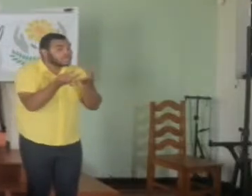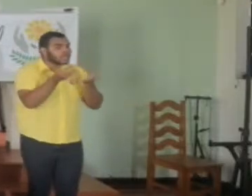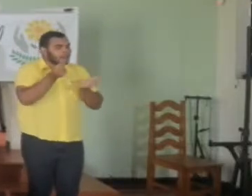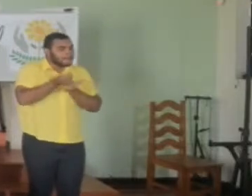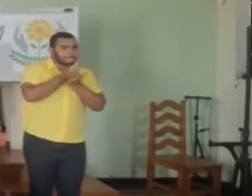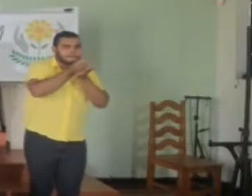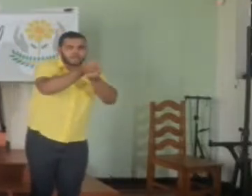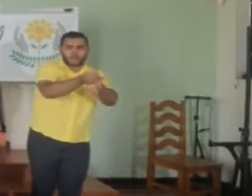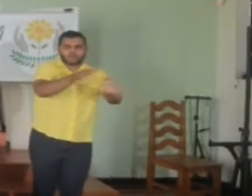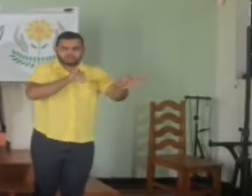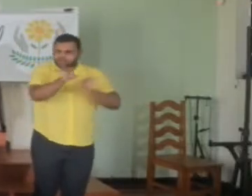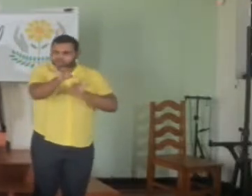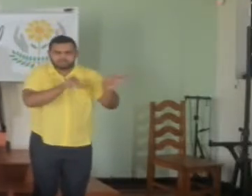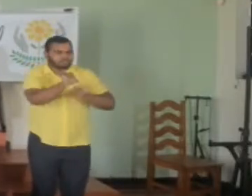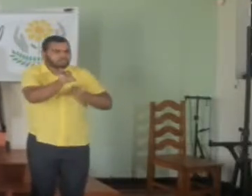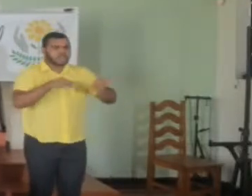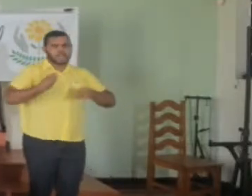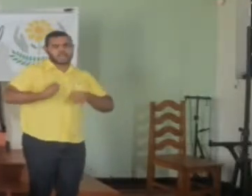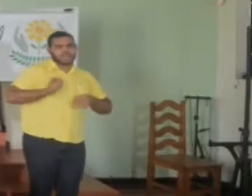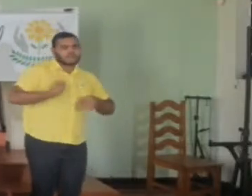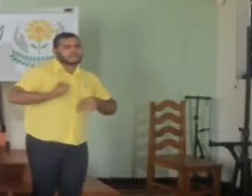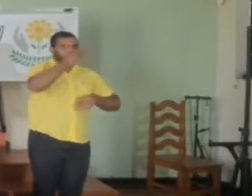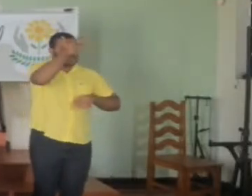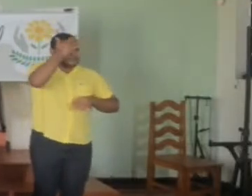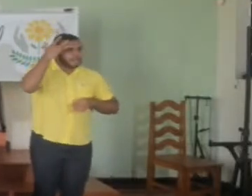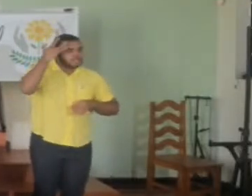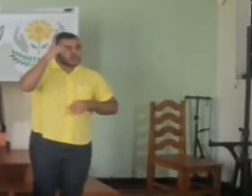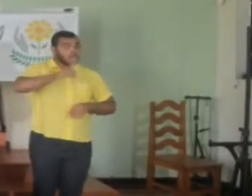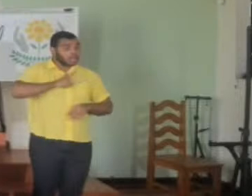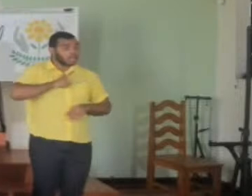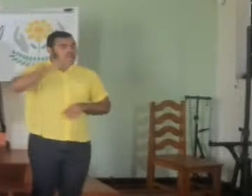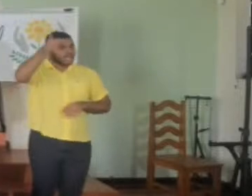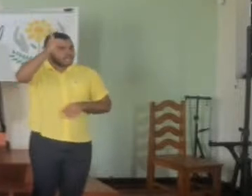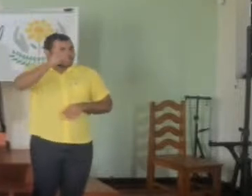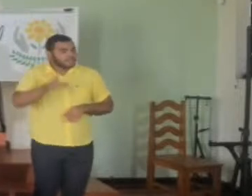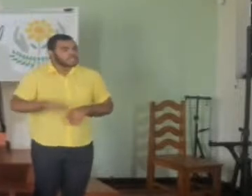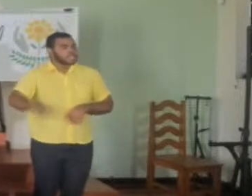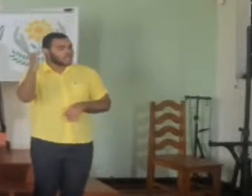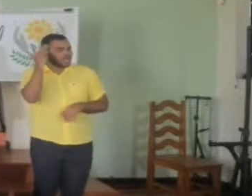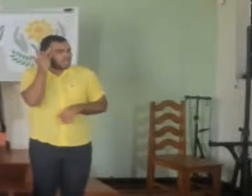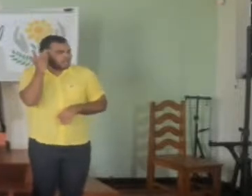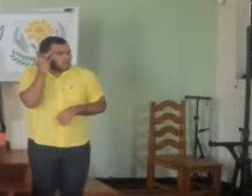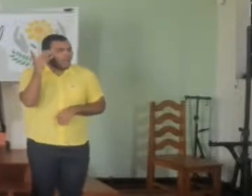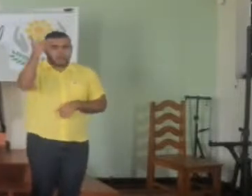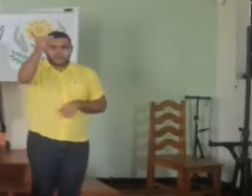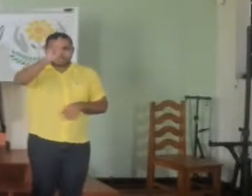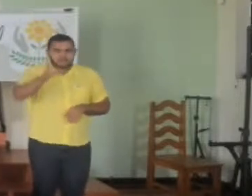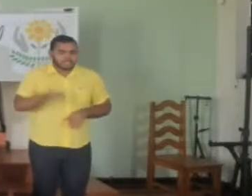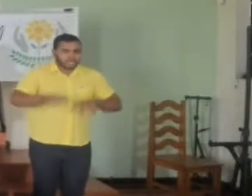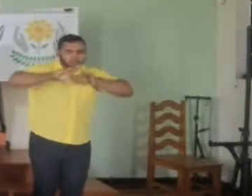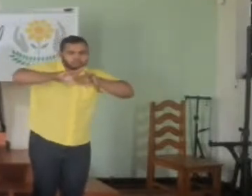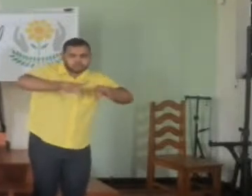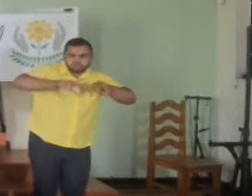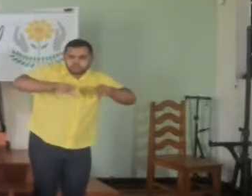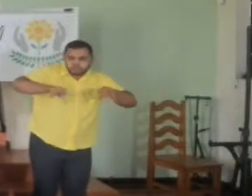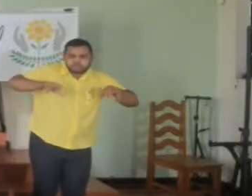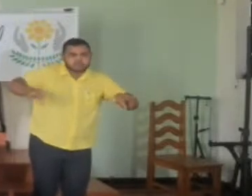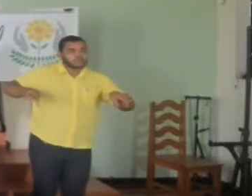os processos de vida da pessoa com deficiência intelectual e múltipla, como